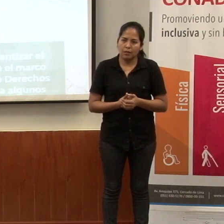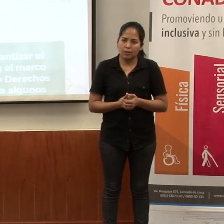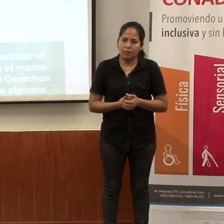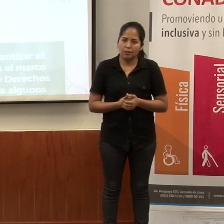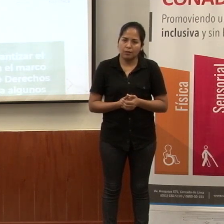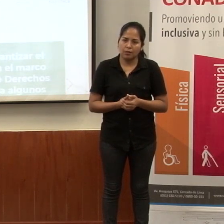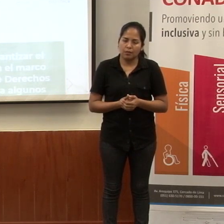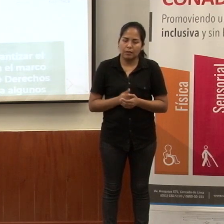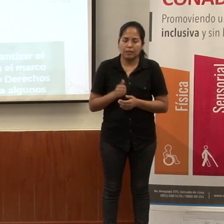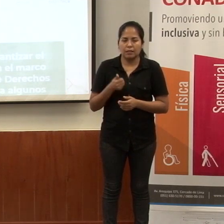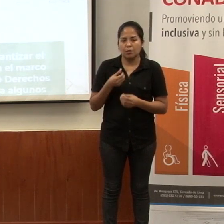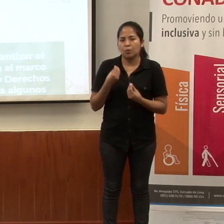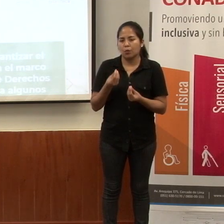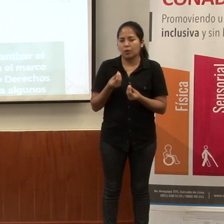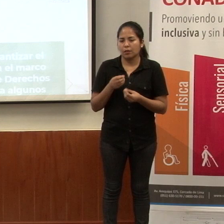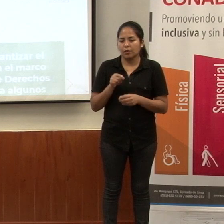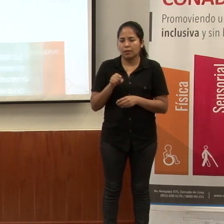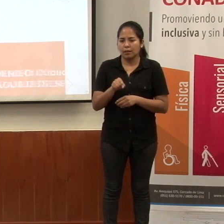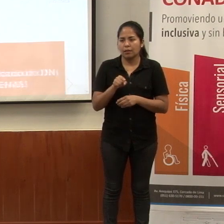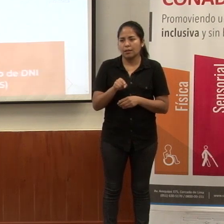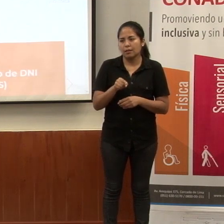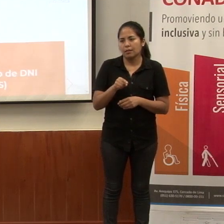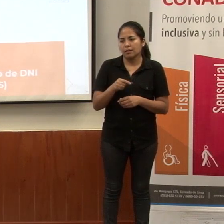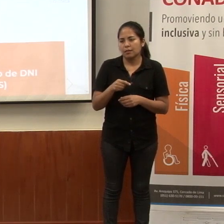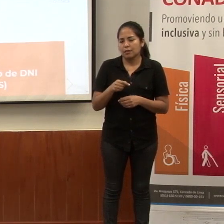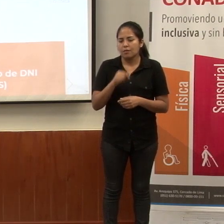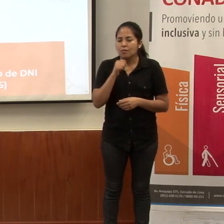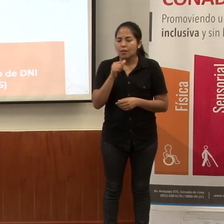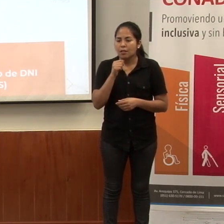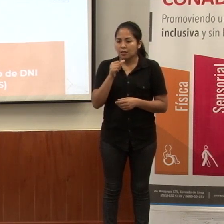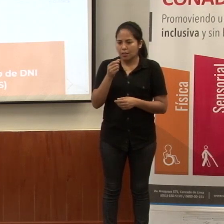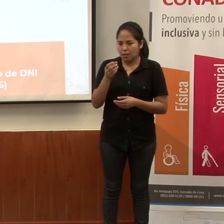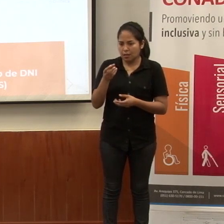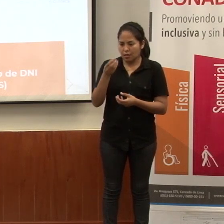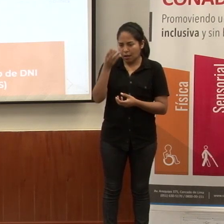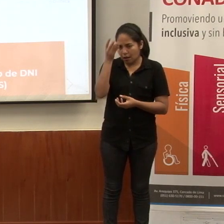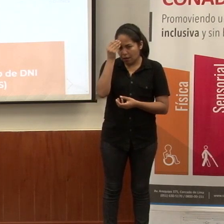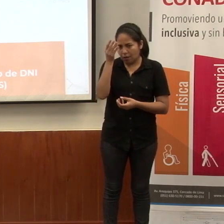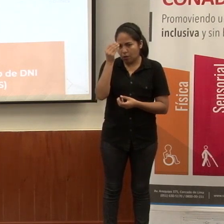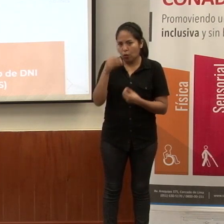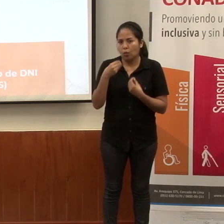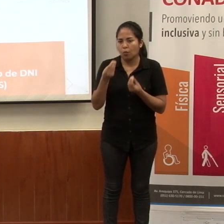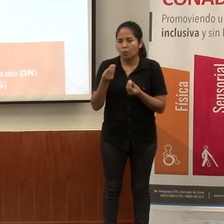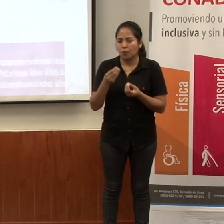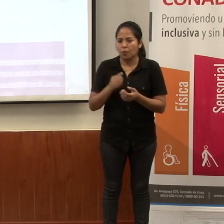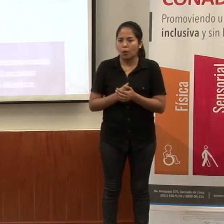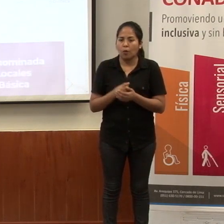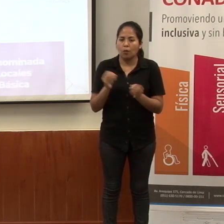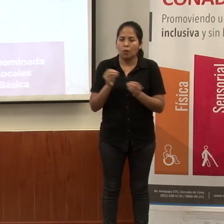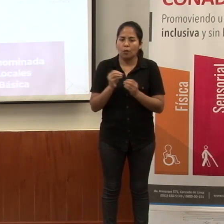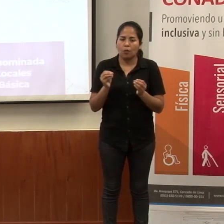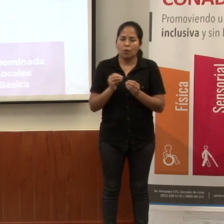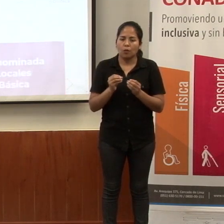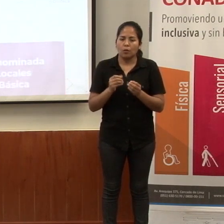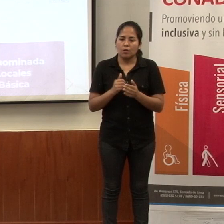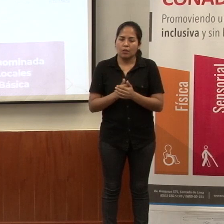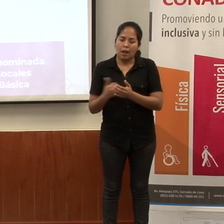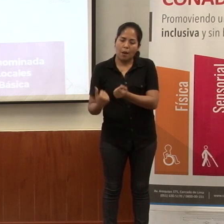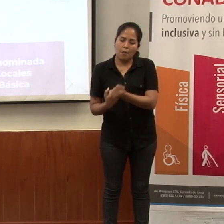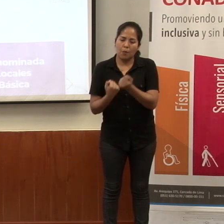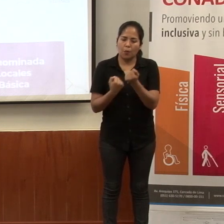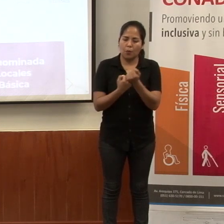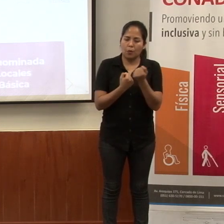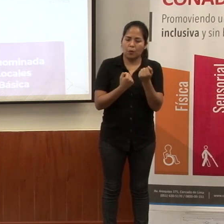está influyendo mucho, y el otro es todo lo que es fertilidad asistida. La fertilidad asistida, es decir,